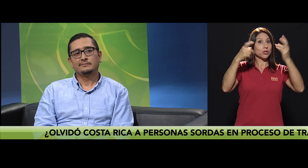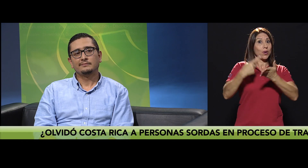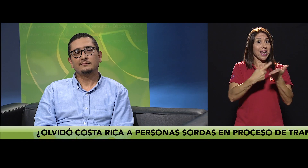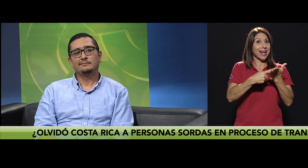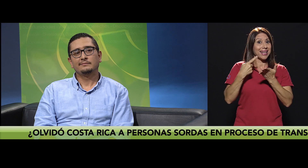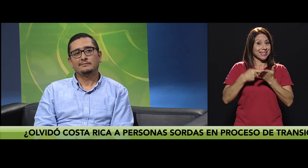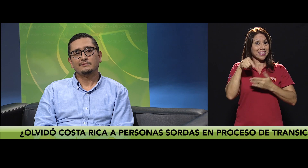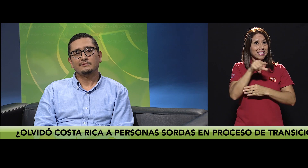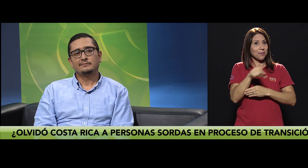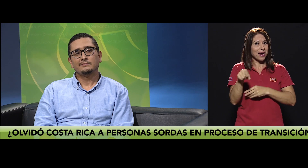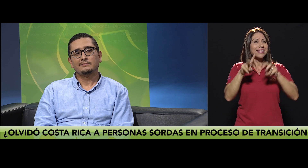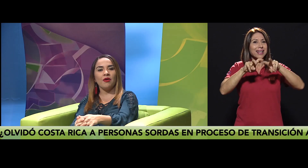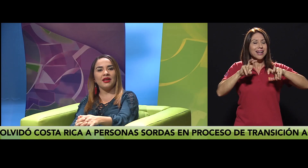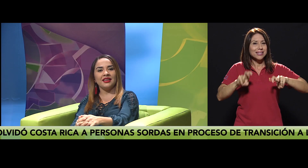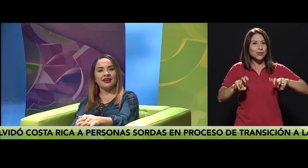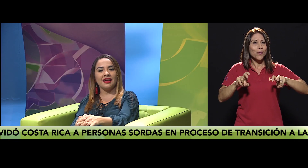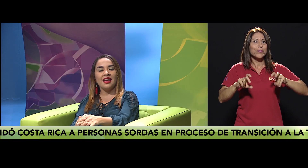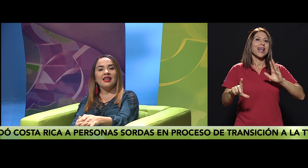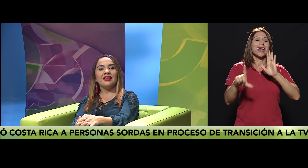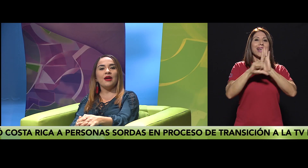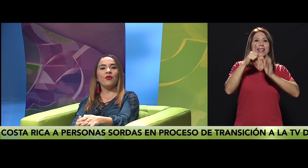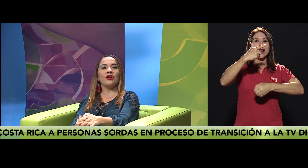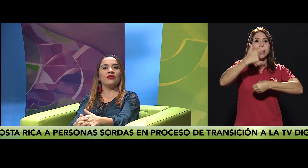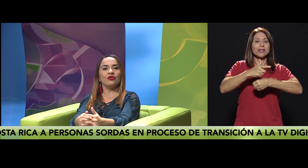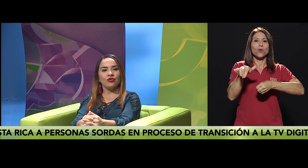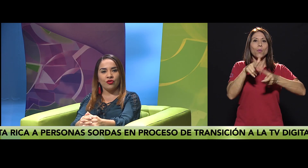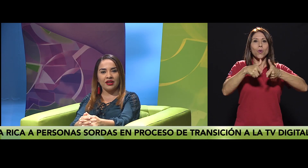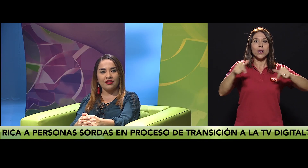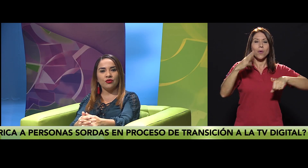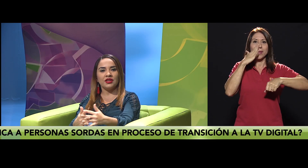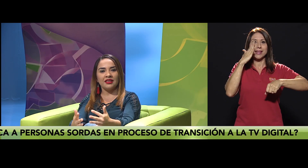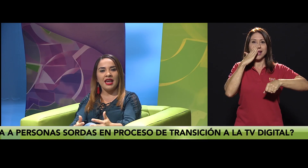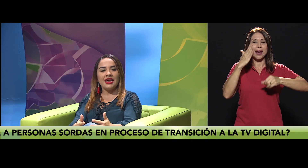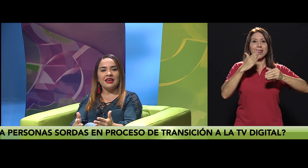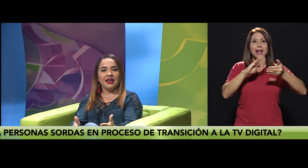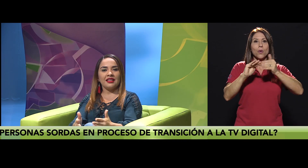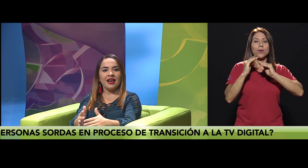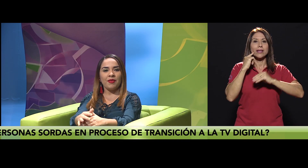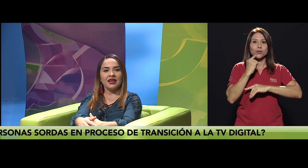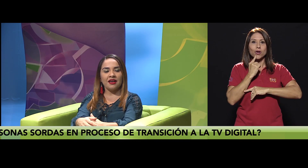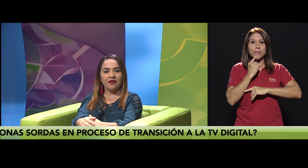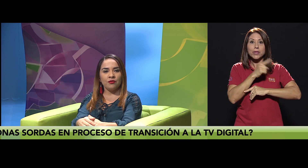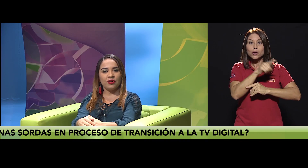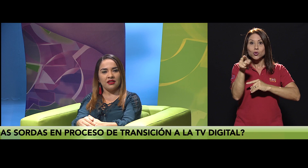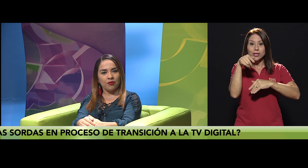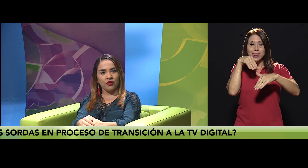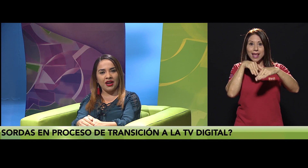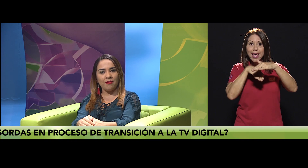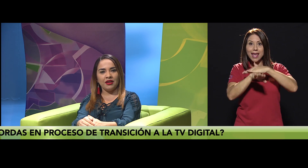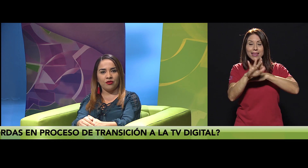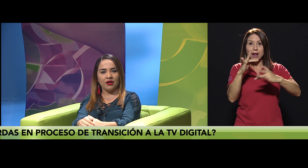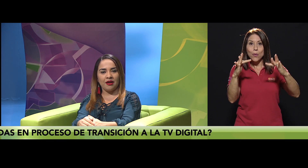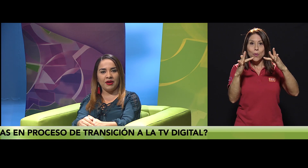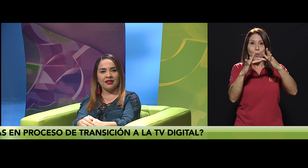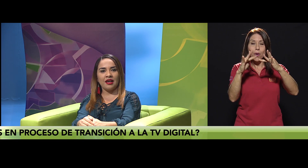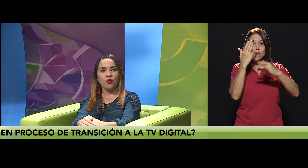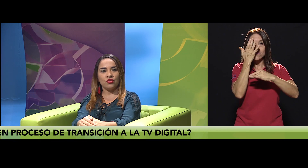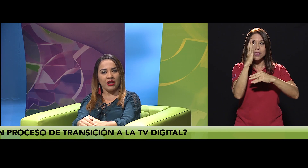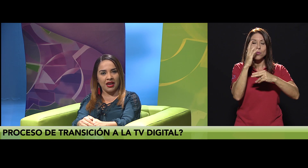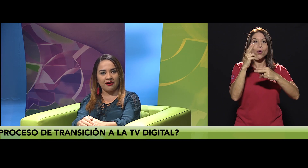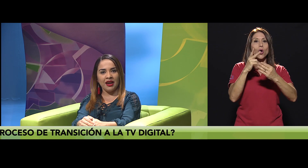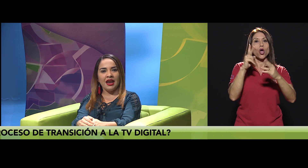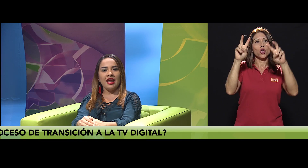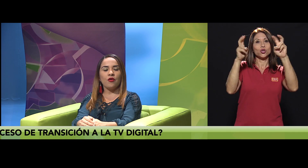semana se analizó la ley de la LESCO como lengua materna de la población sorda. Si usted ingresa a la página de Facebook de este programa, de Sobre la